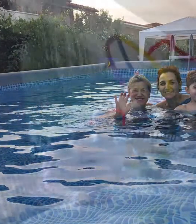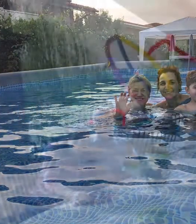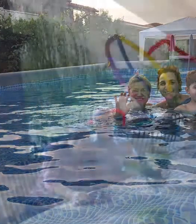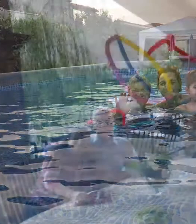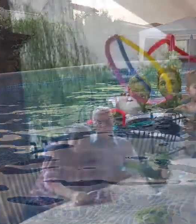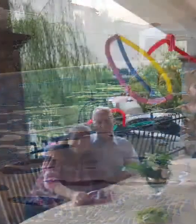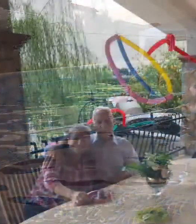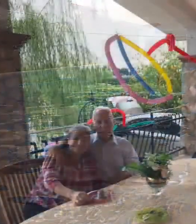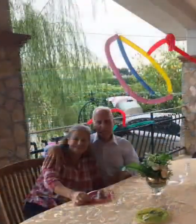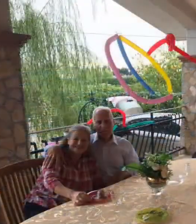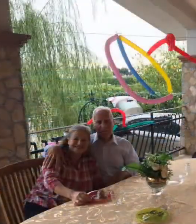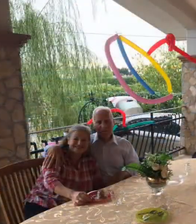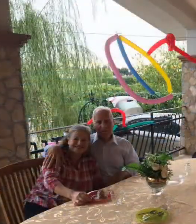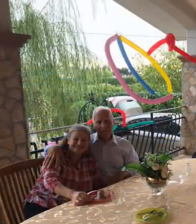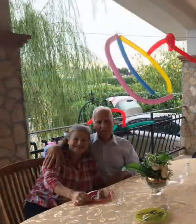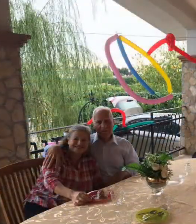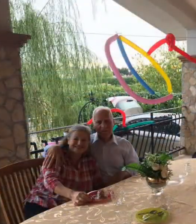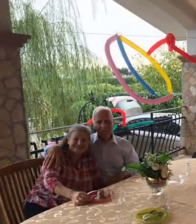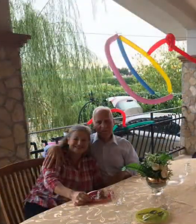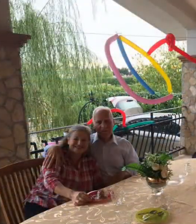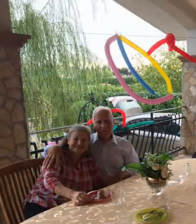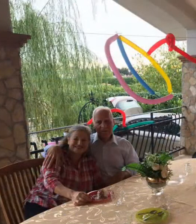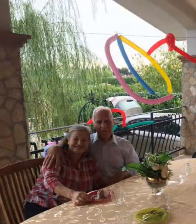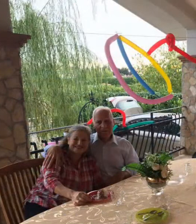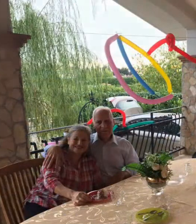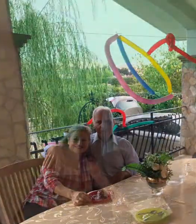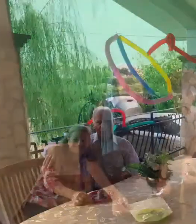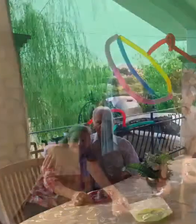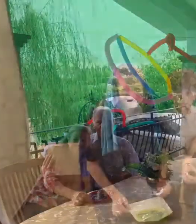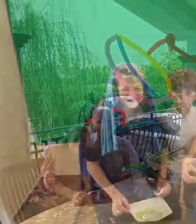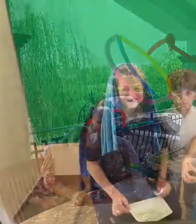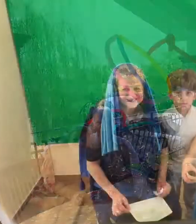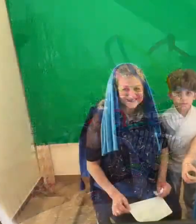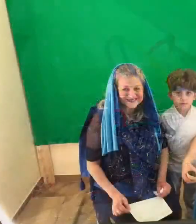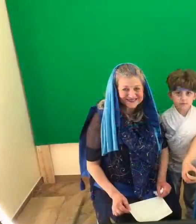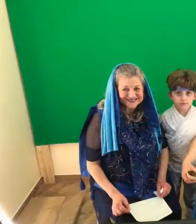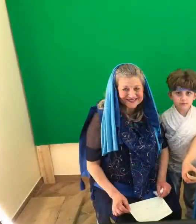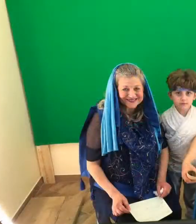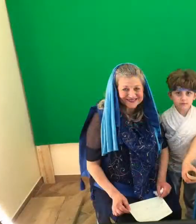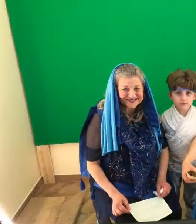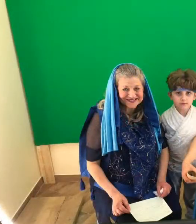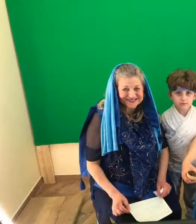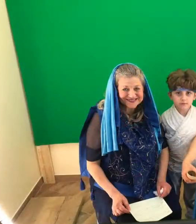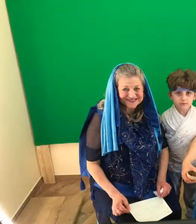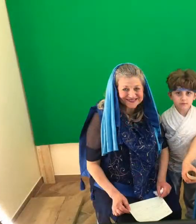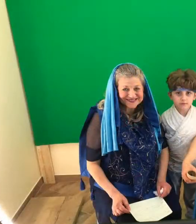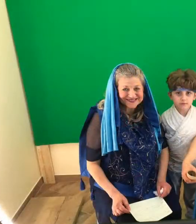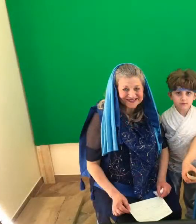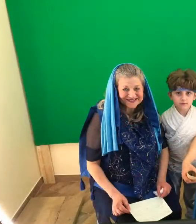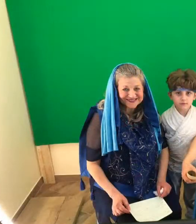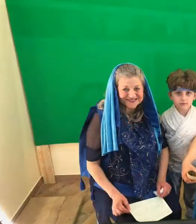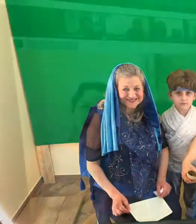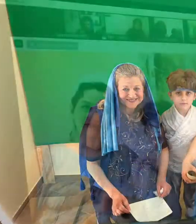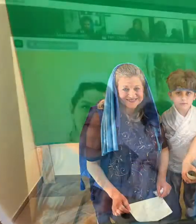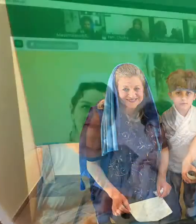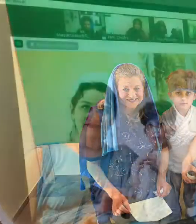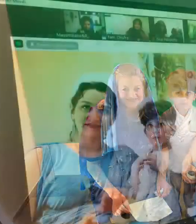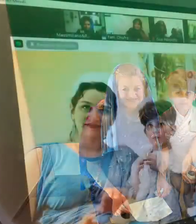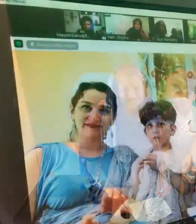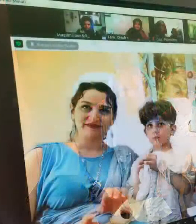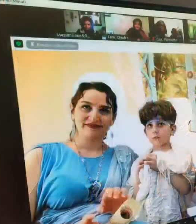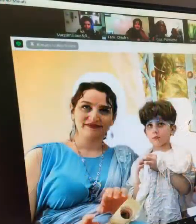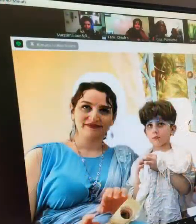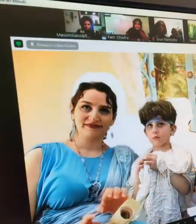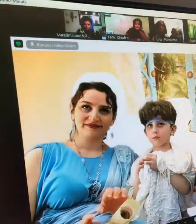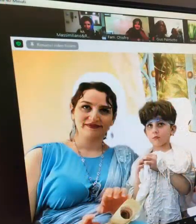intorno a me sta iniziando giorno dopo giorno è